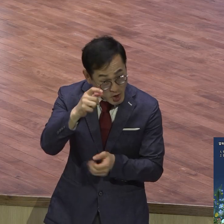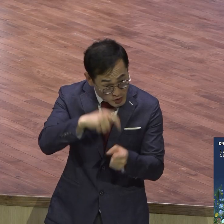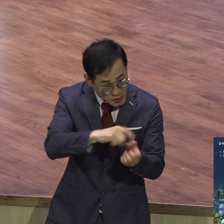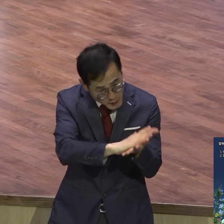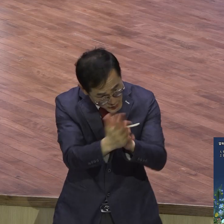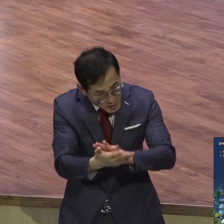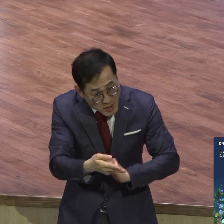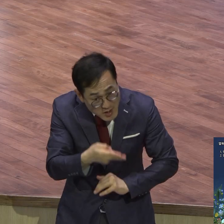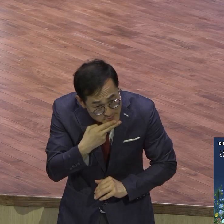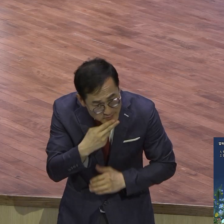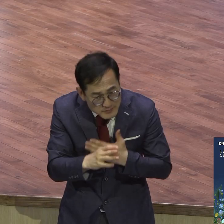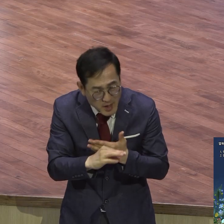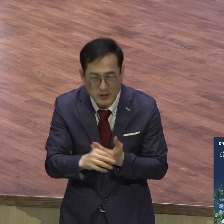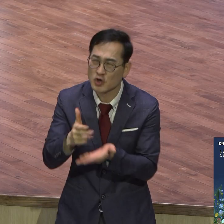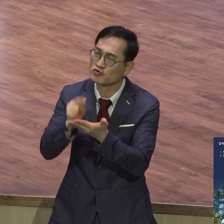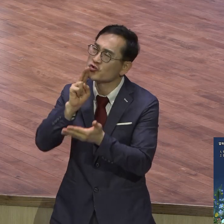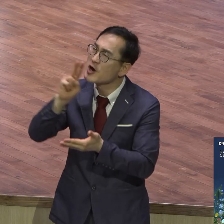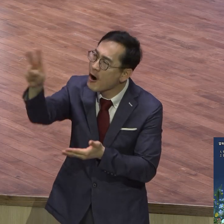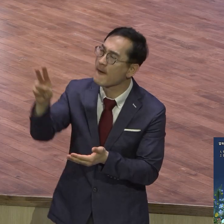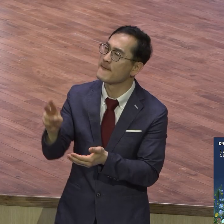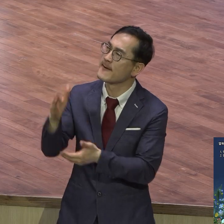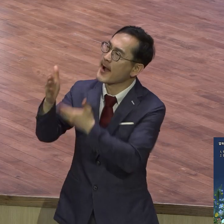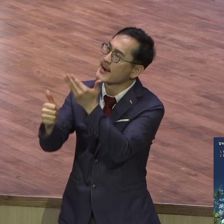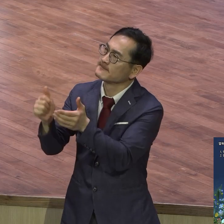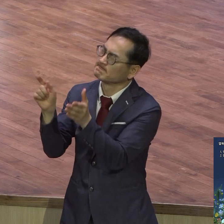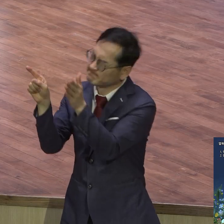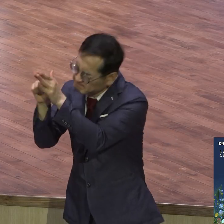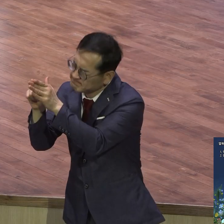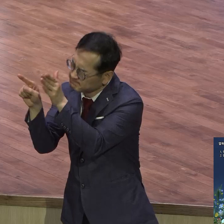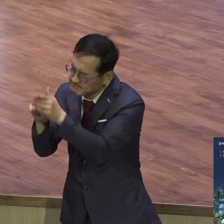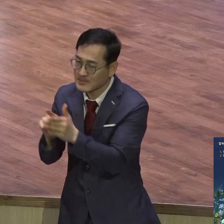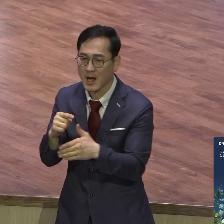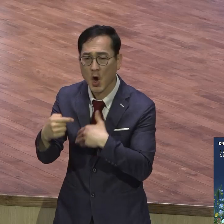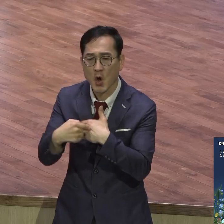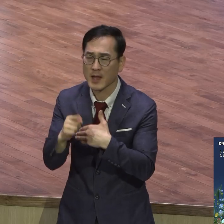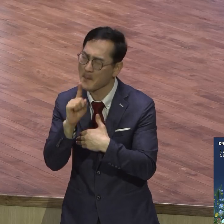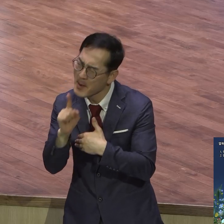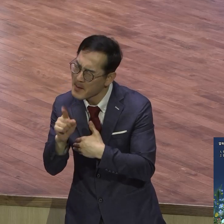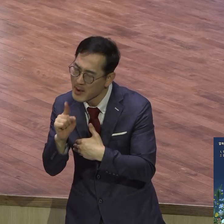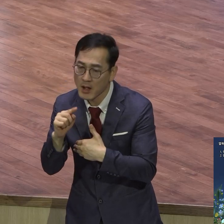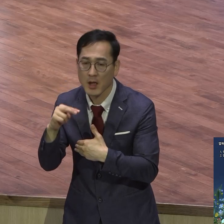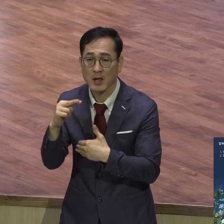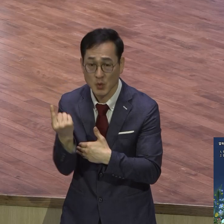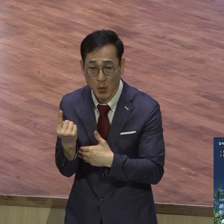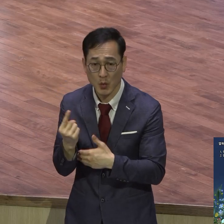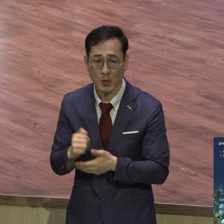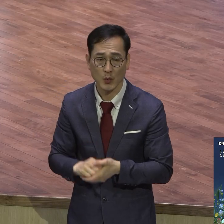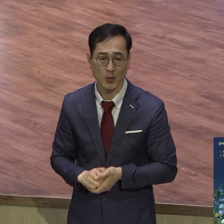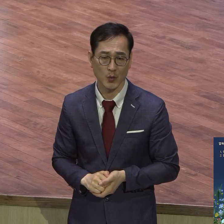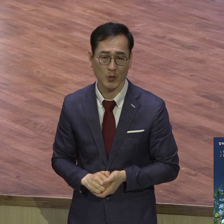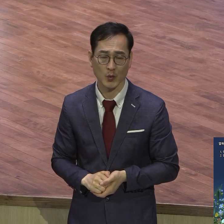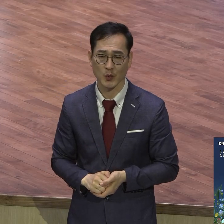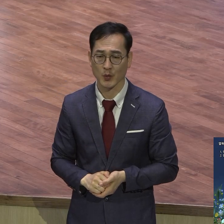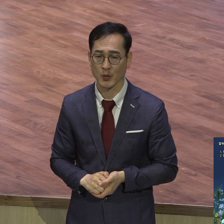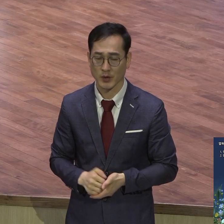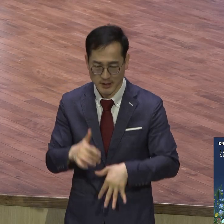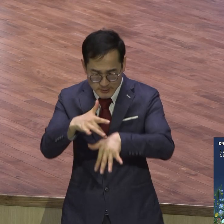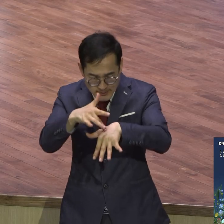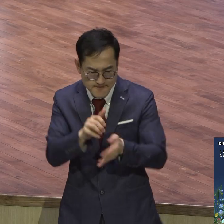않는 그 상태에서 아무리 주여 주여 한다 할지라도 아무리 주의 이름으로 선지자 노릇하고 귀신을